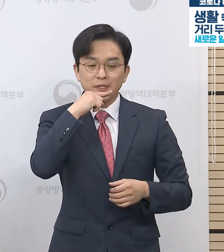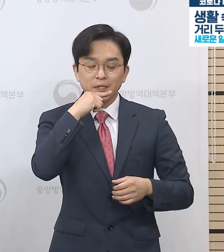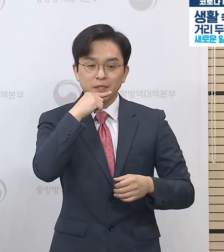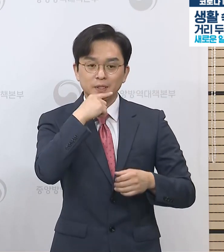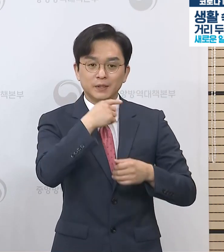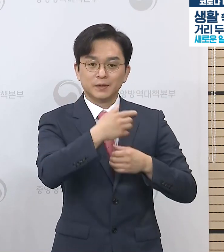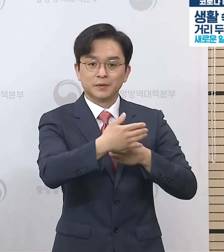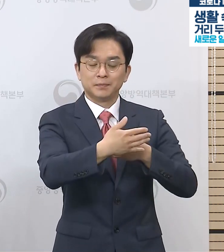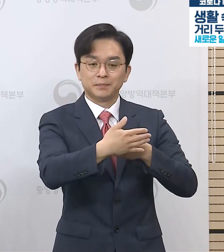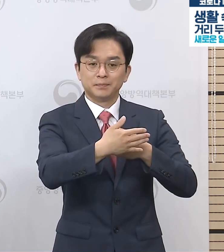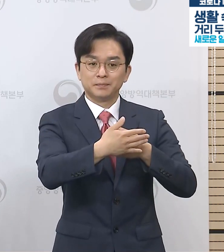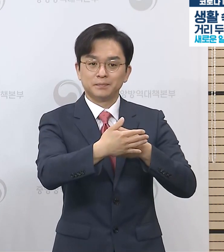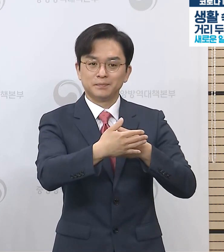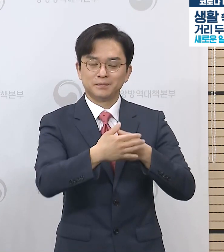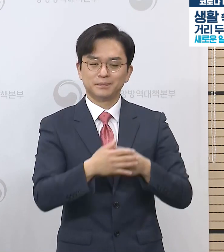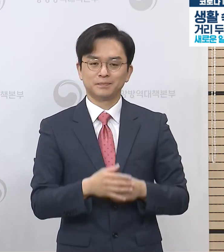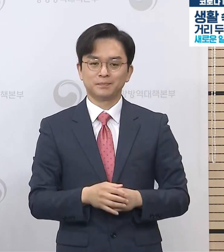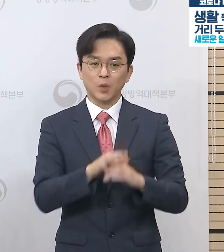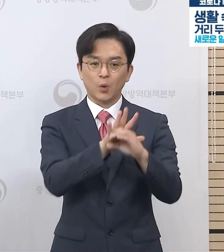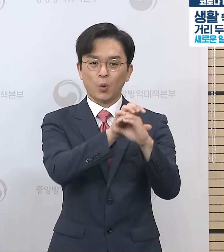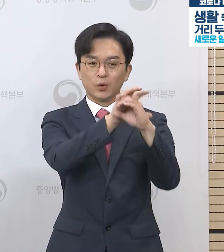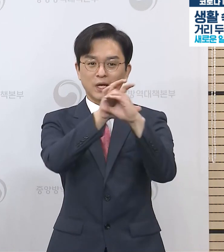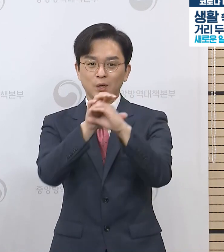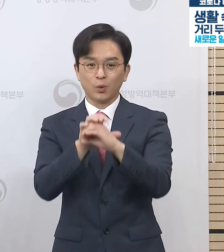17명의 코로나19 환자에게